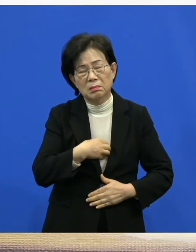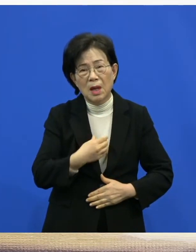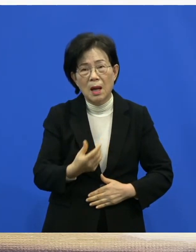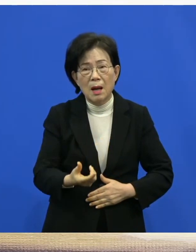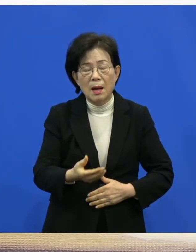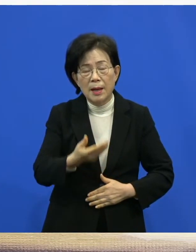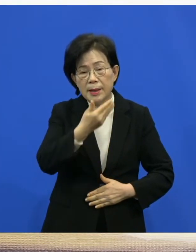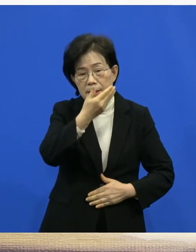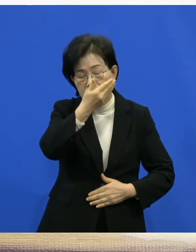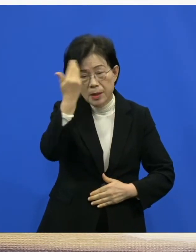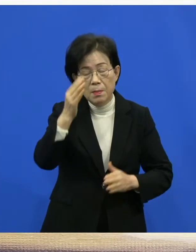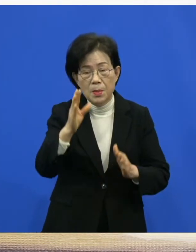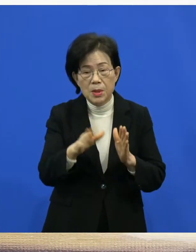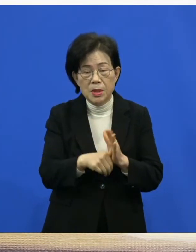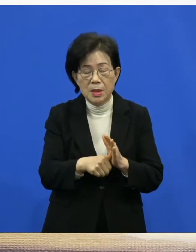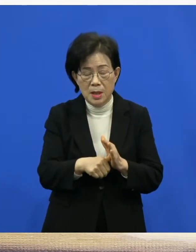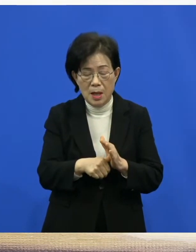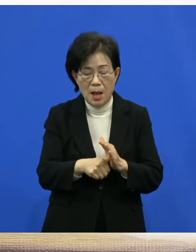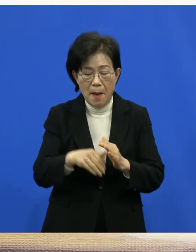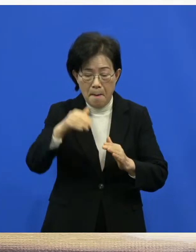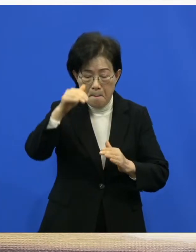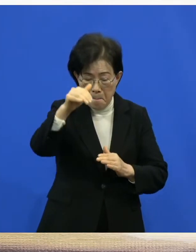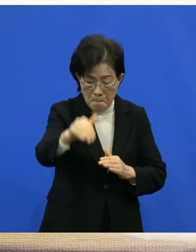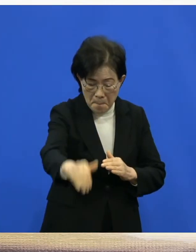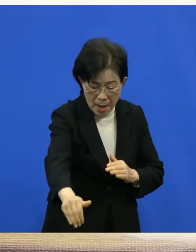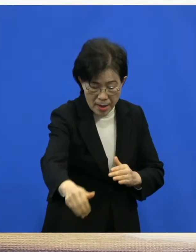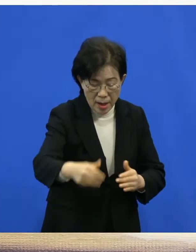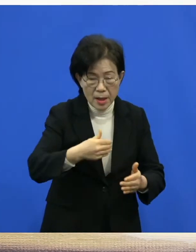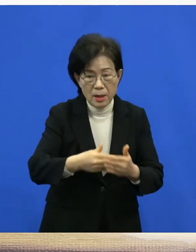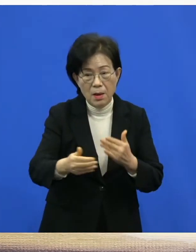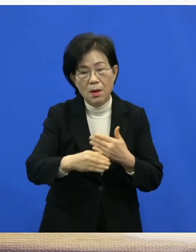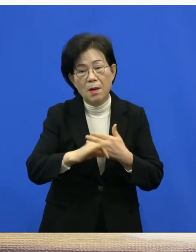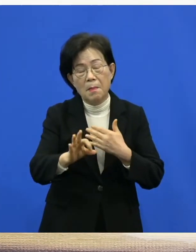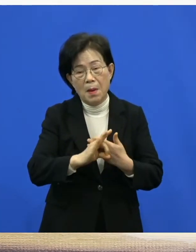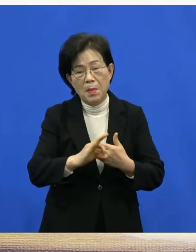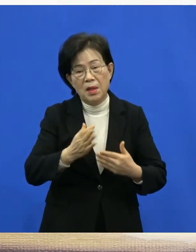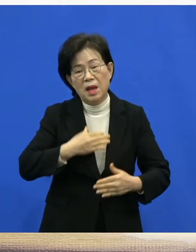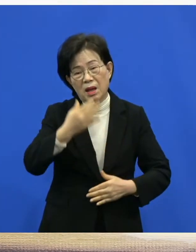빨리 내려가는 경험, 바닥을 경험하는 게 참 좋습니다.